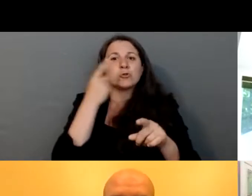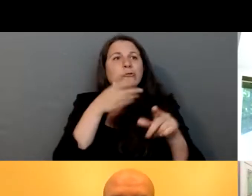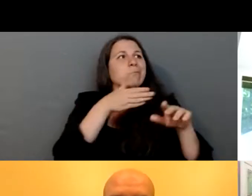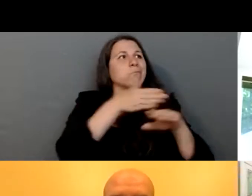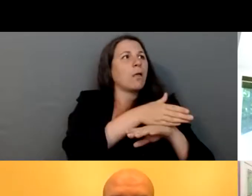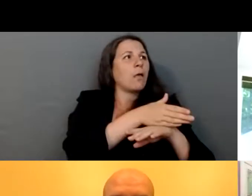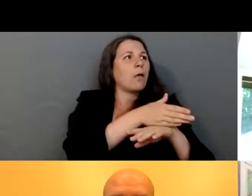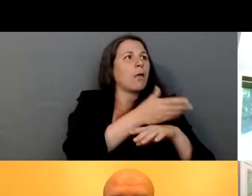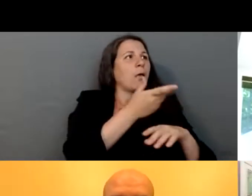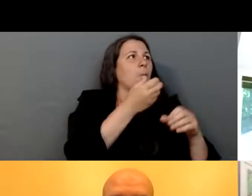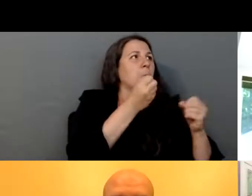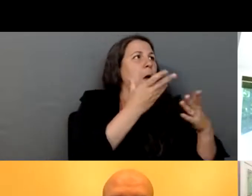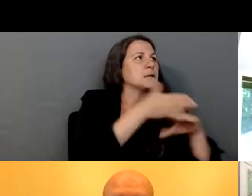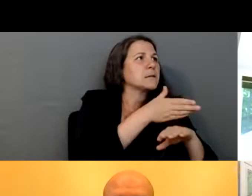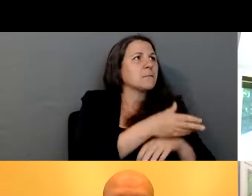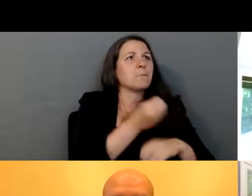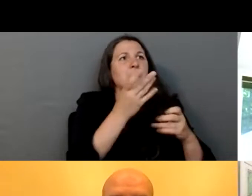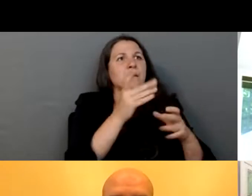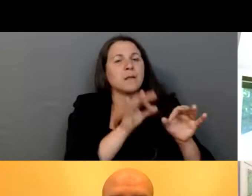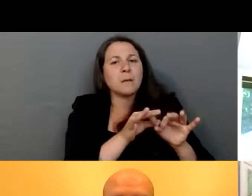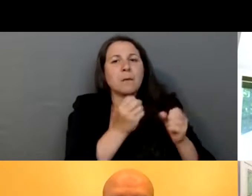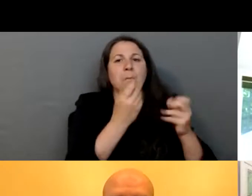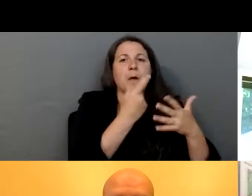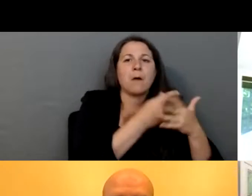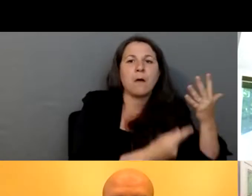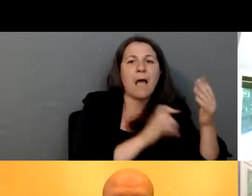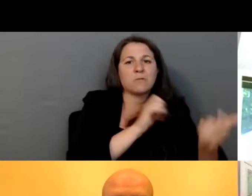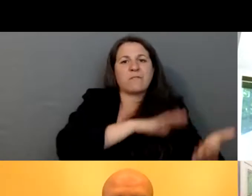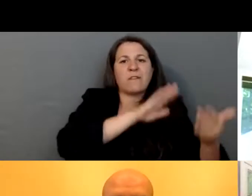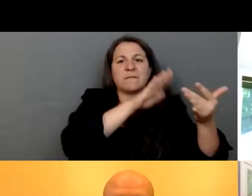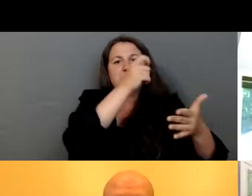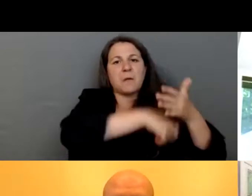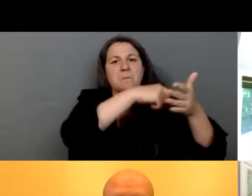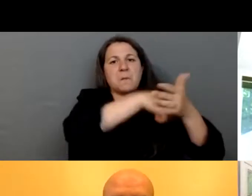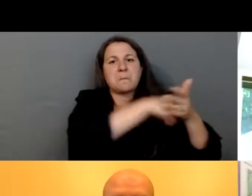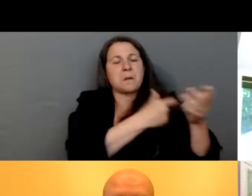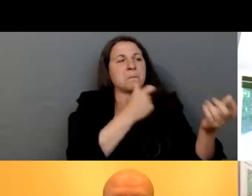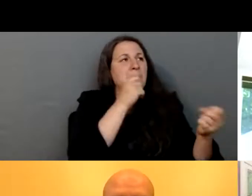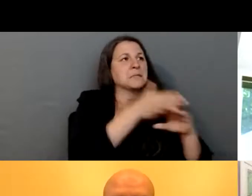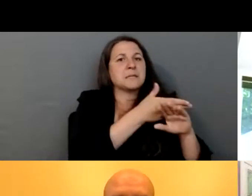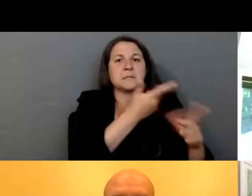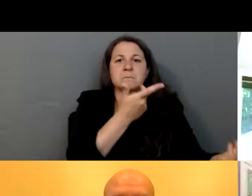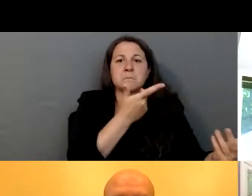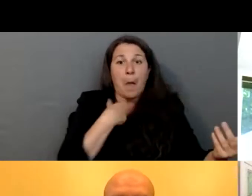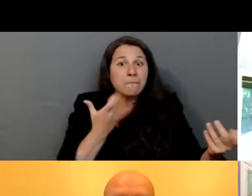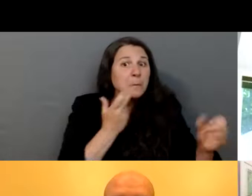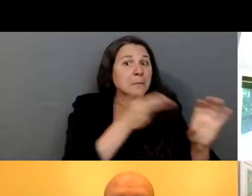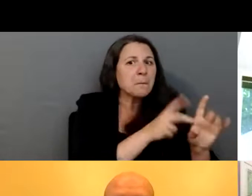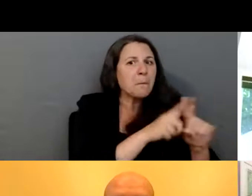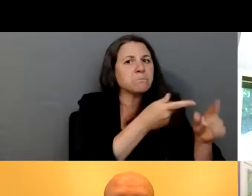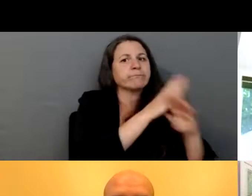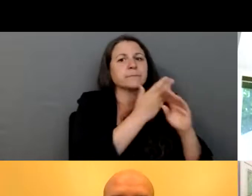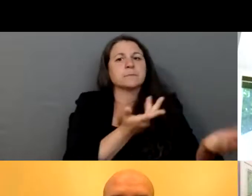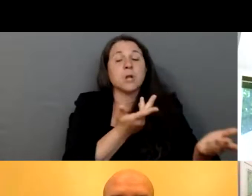sans interprète, des choses comme ça. Mais oui, on le fait, on ne nomme pas l'importance de le nommer. Donc, je le nomme